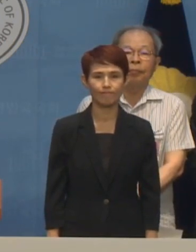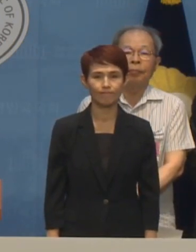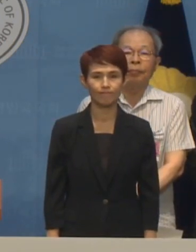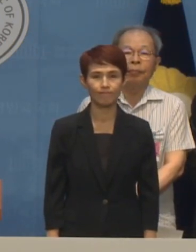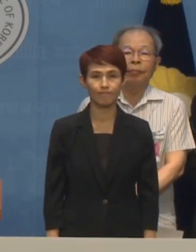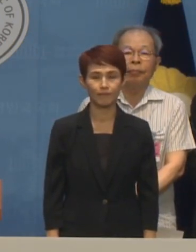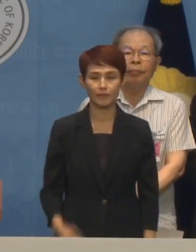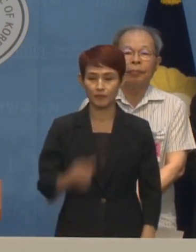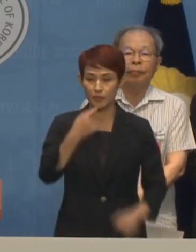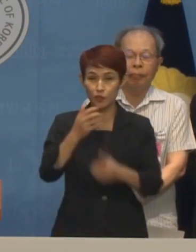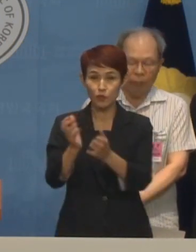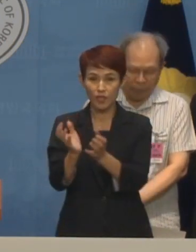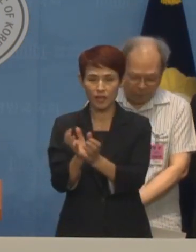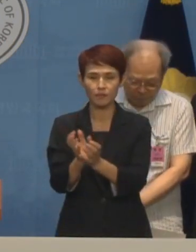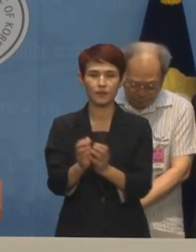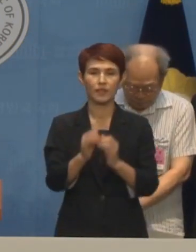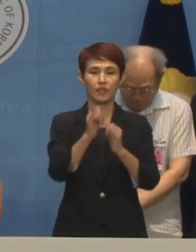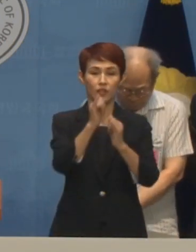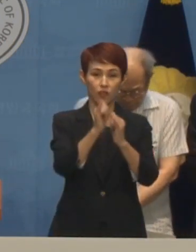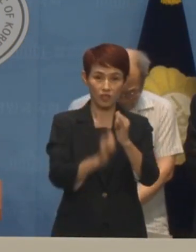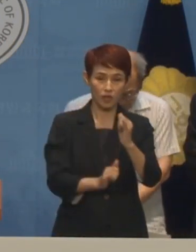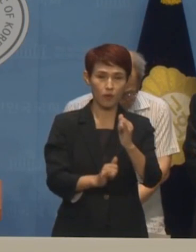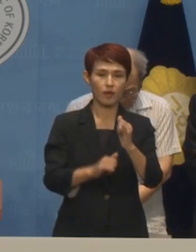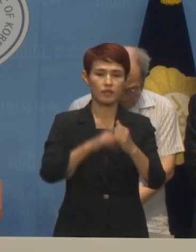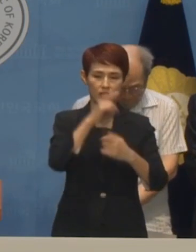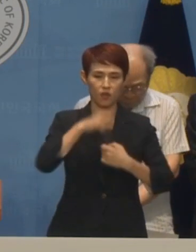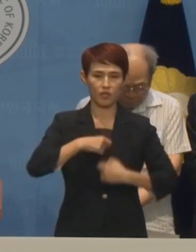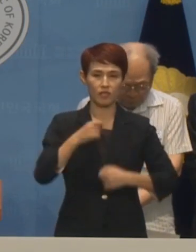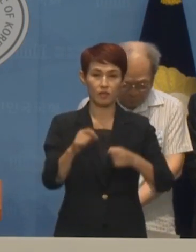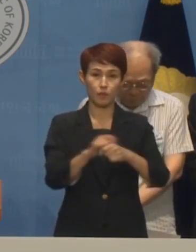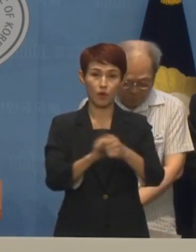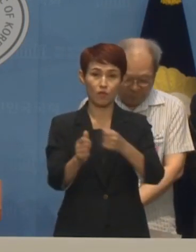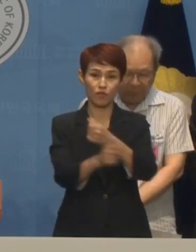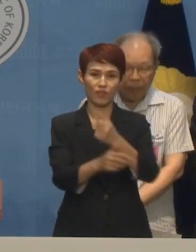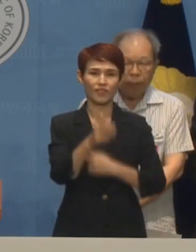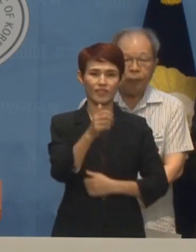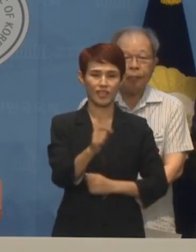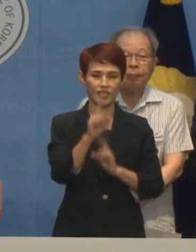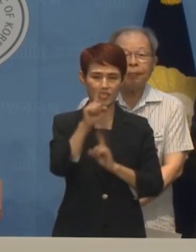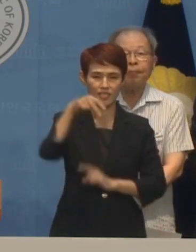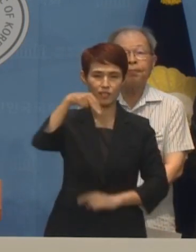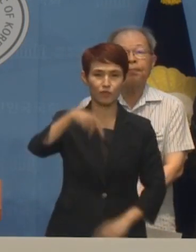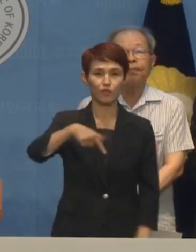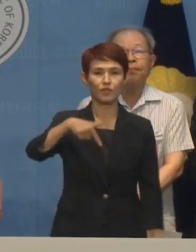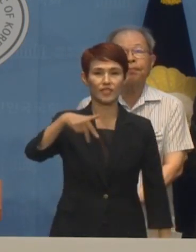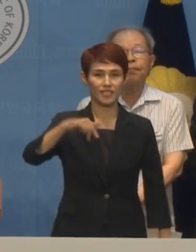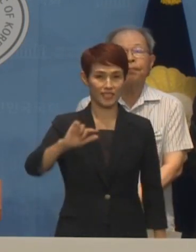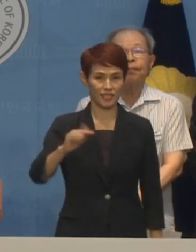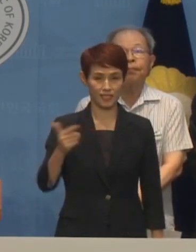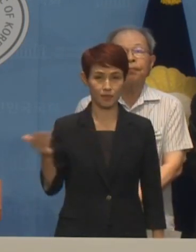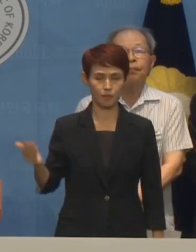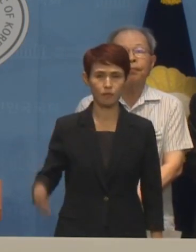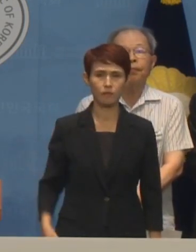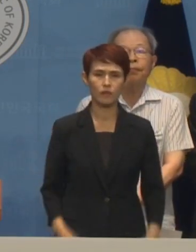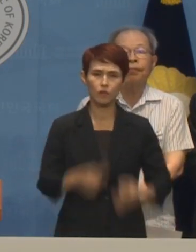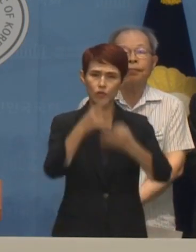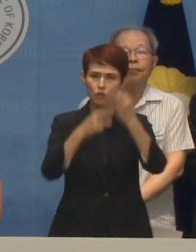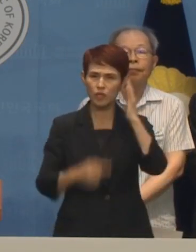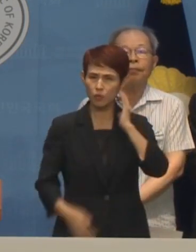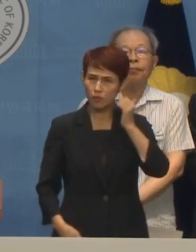네, 더불어민주당 역사와 정의 특별위원회 공동위원장 이수진 의원입니다. 윤석열